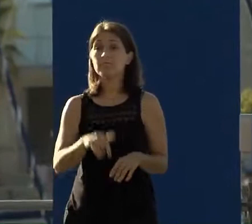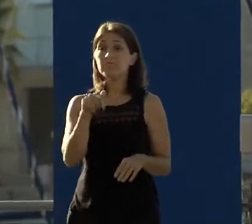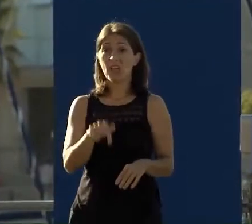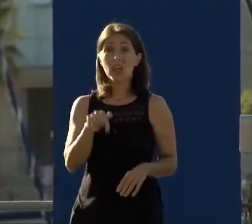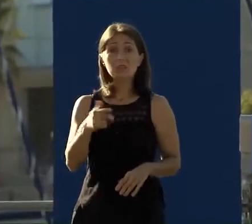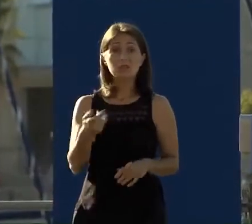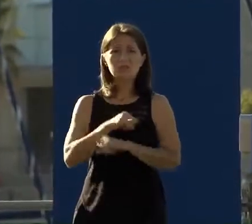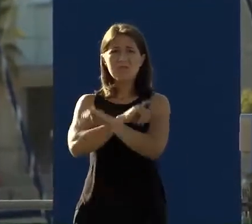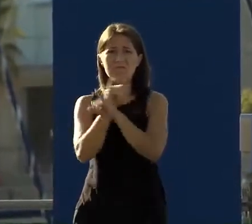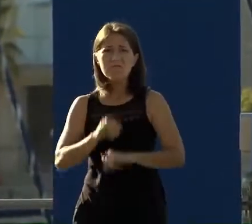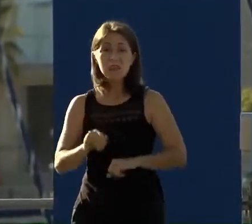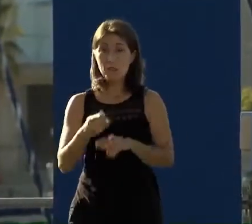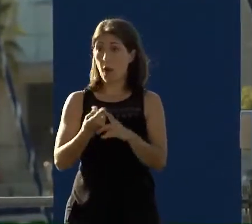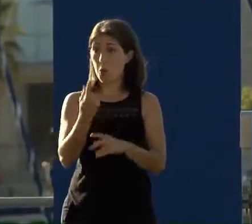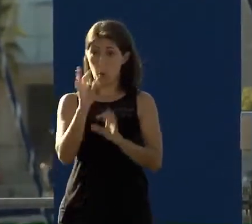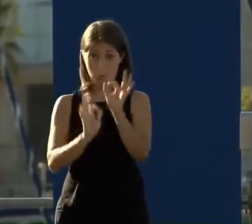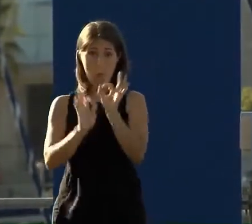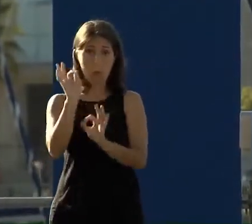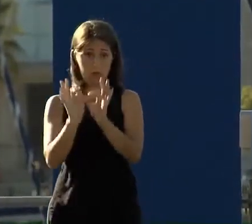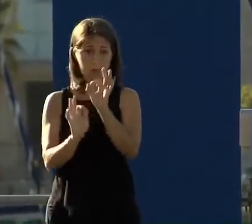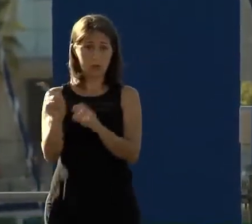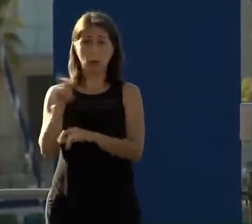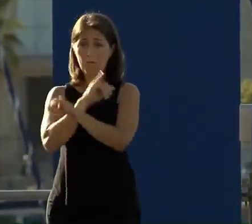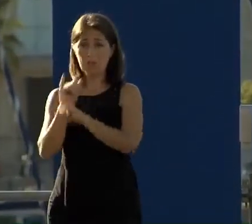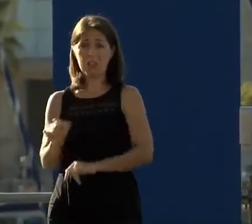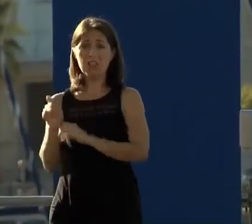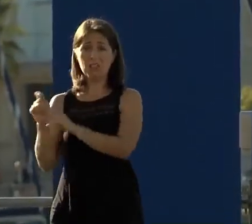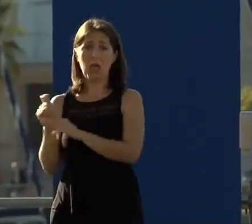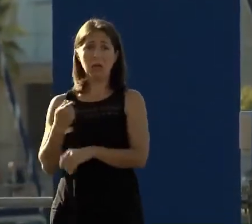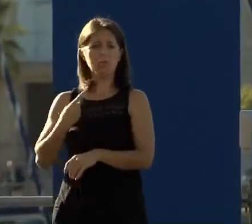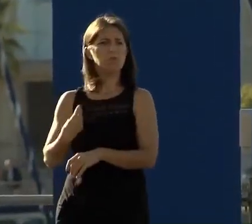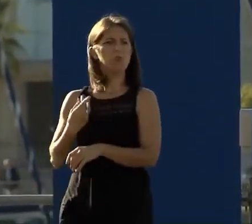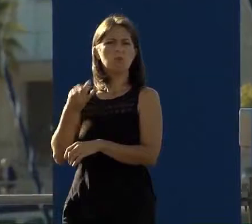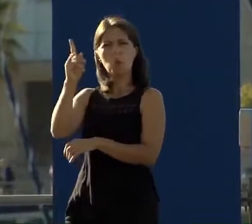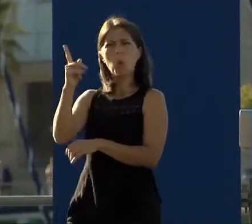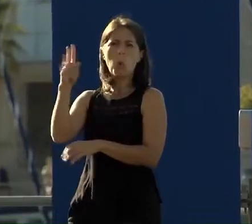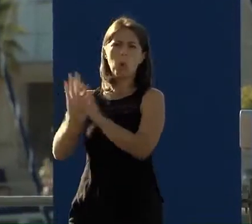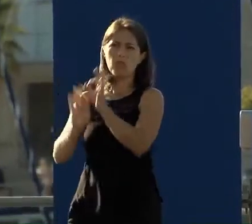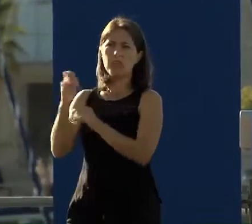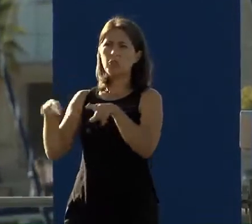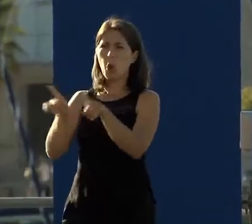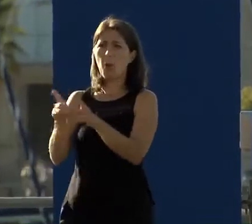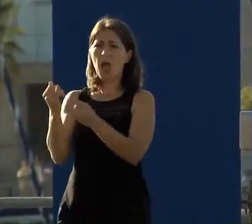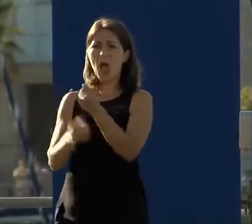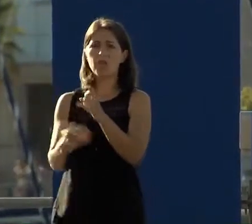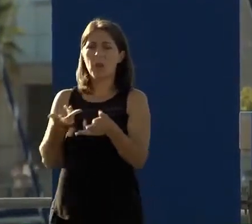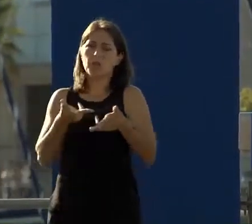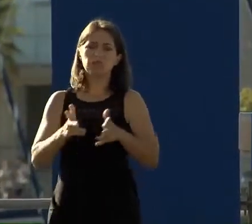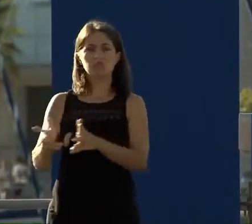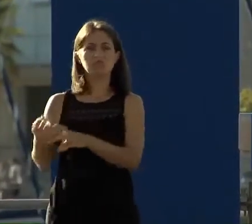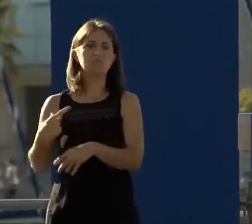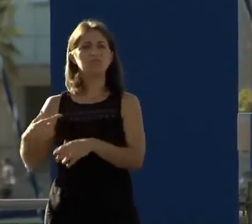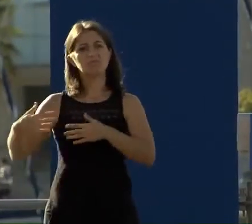Isto que fai feliz a 1%, a ese 1% que está regodeándose nos seus reservados, nos